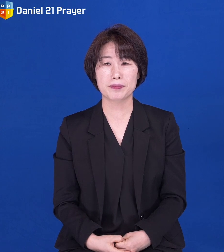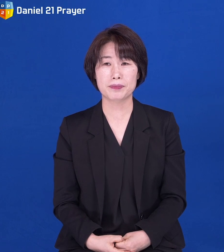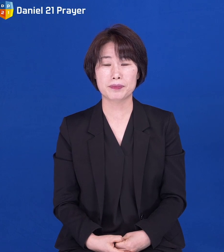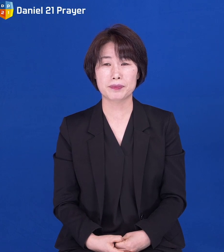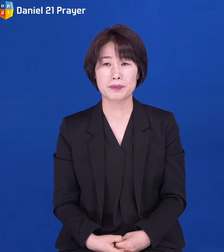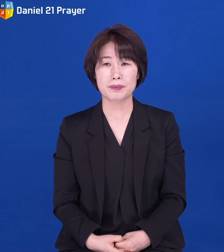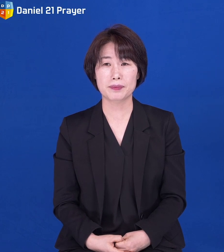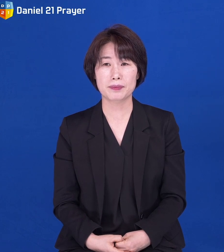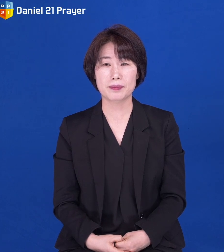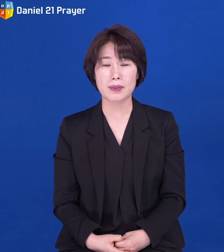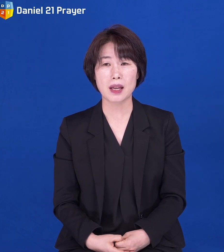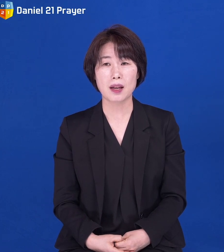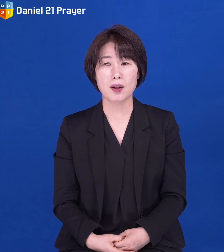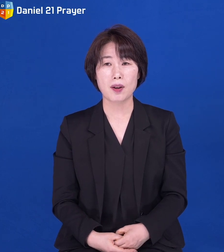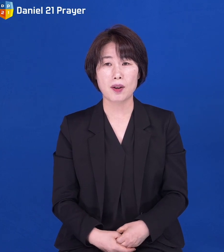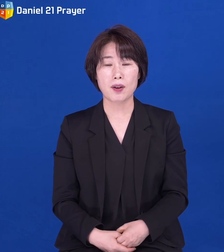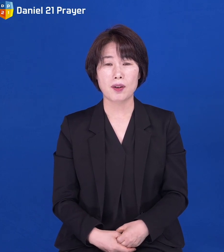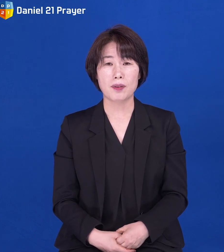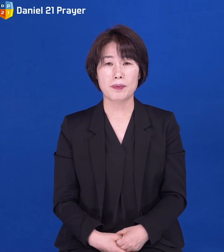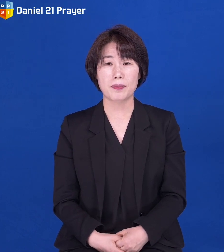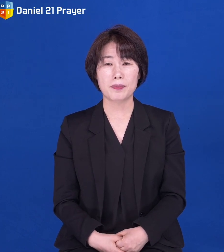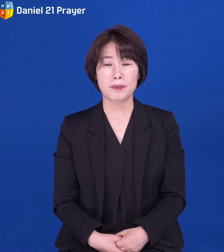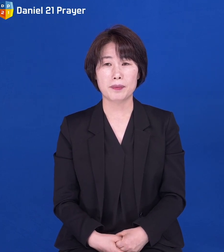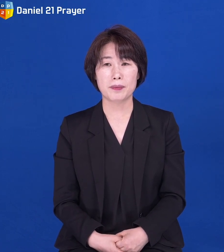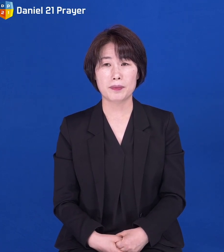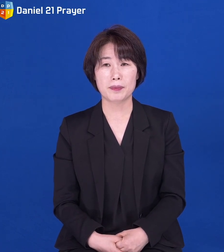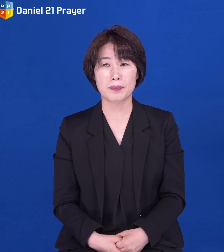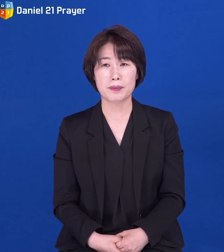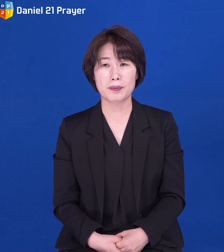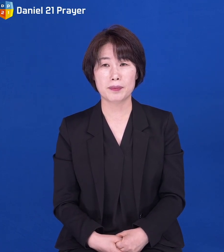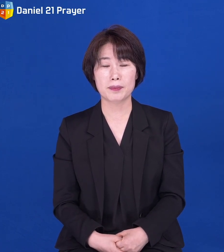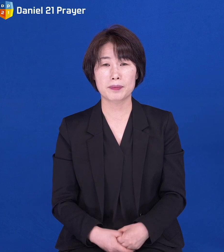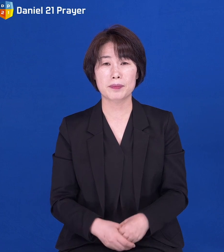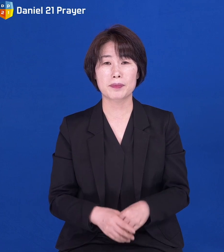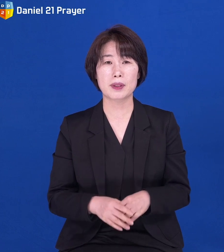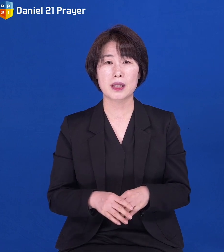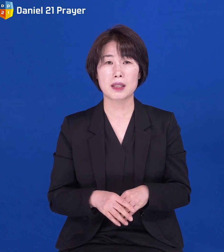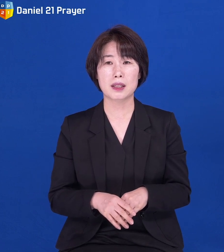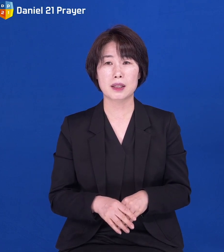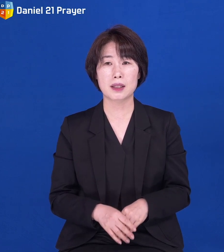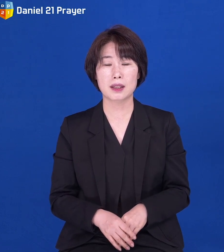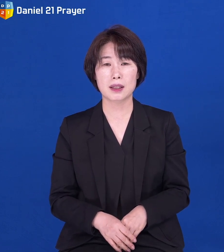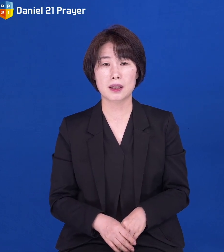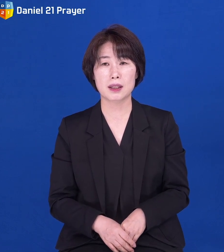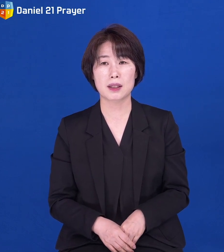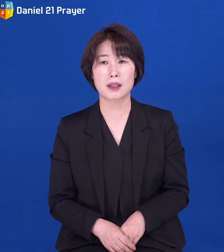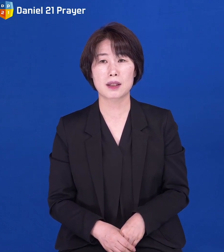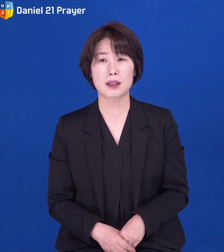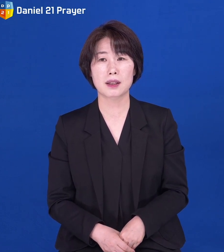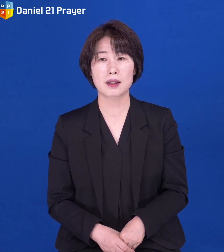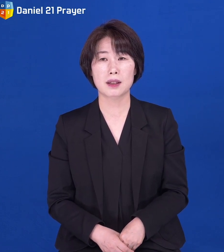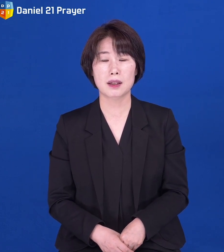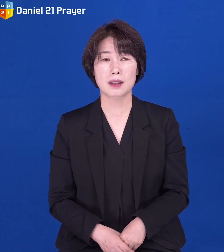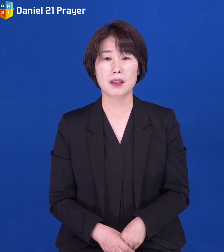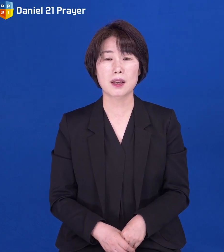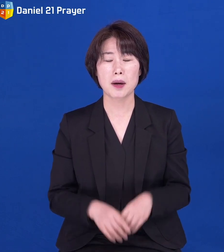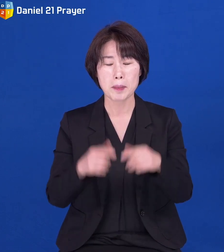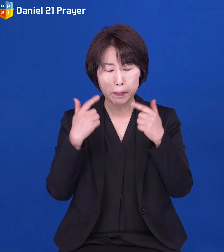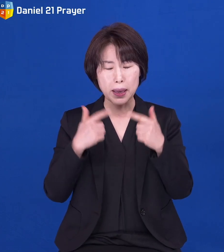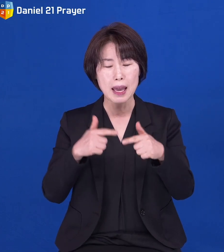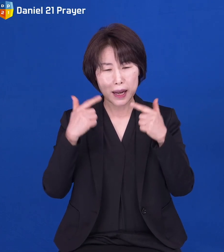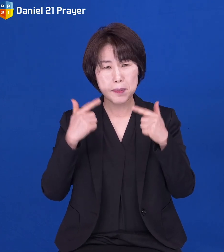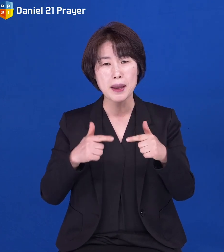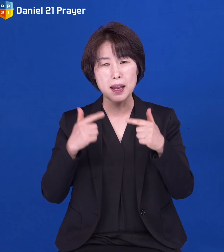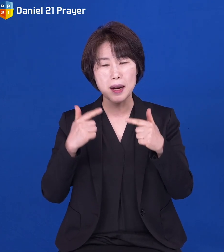안 깨졌더라고요. 그래서 제가 막 이게 뭐 옷걸이 같은 걸 당겨가지고 이렇게 집게를 집어갖고 이제 상처 없이 막았는데 맨날 말썽 부리고